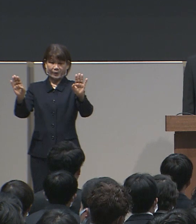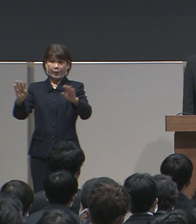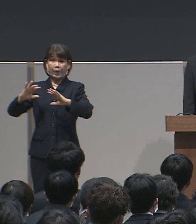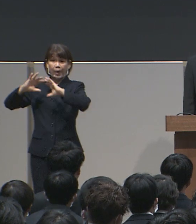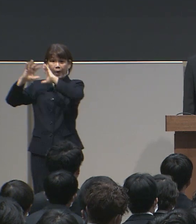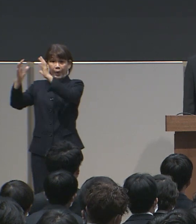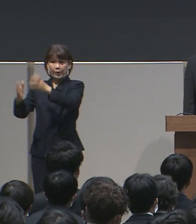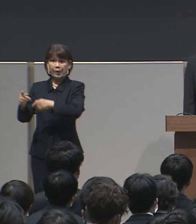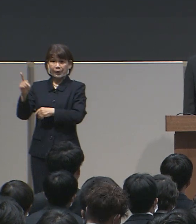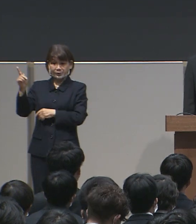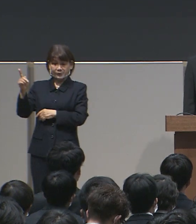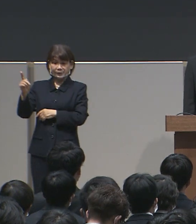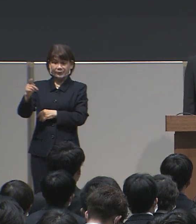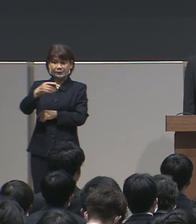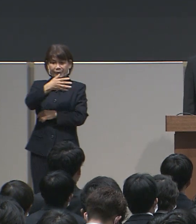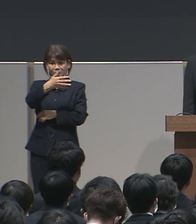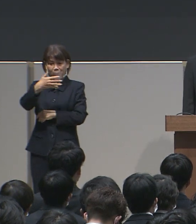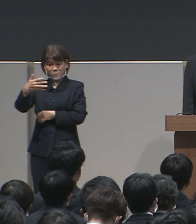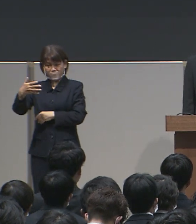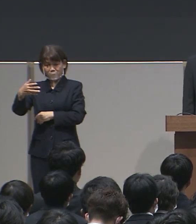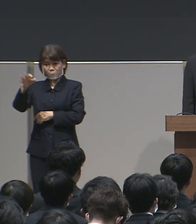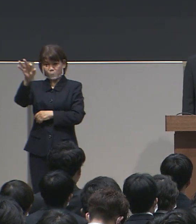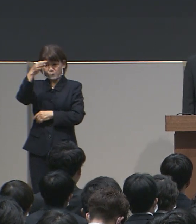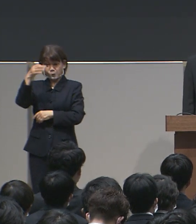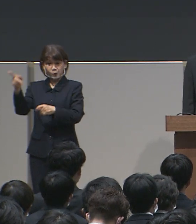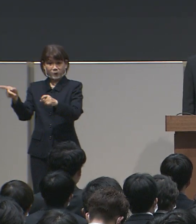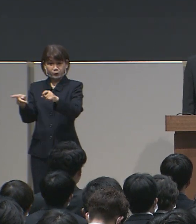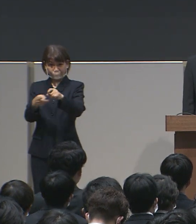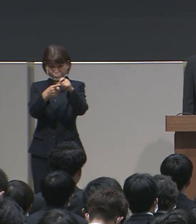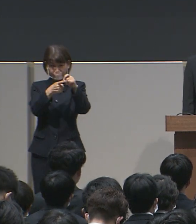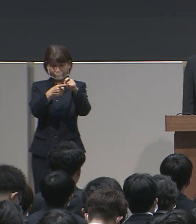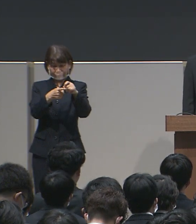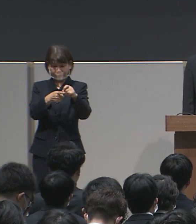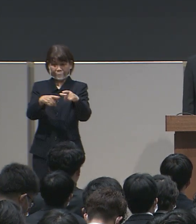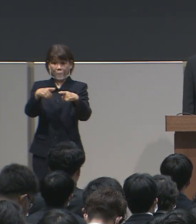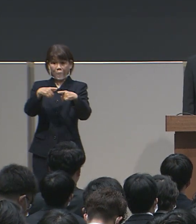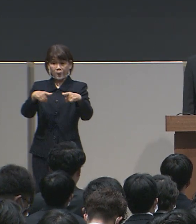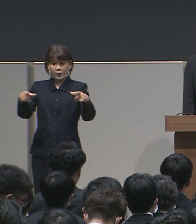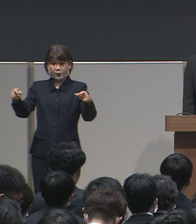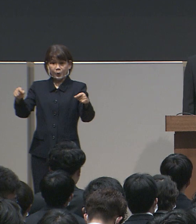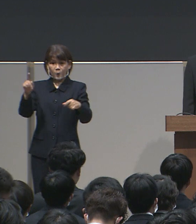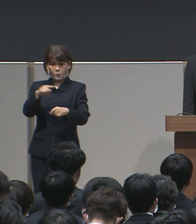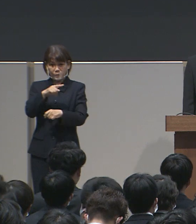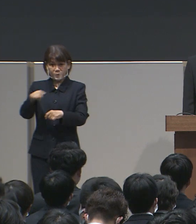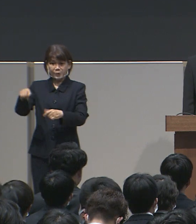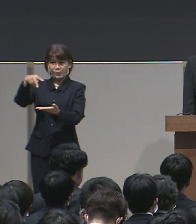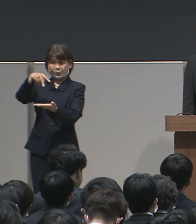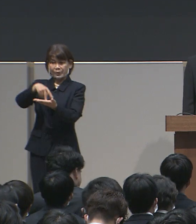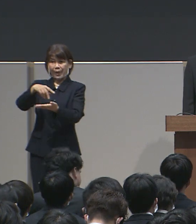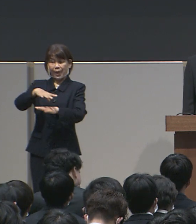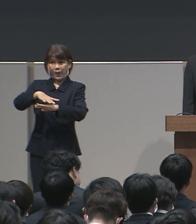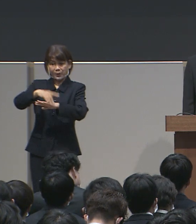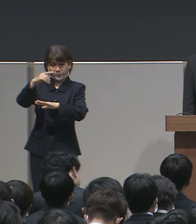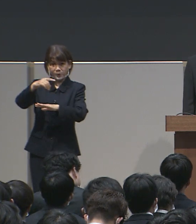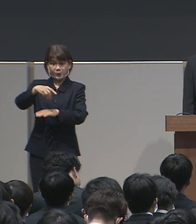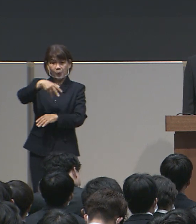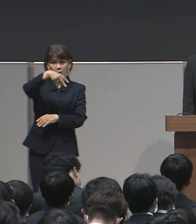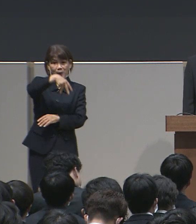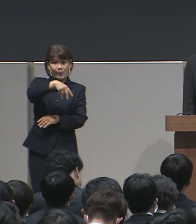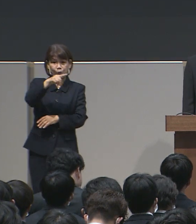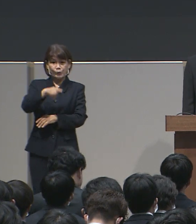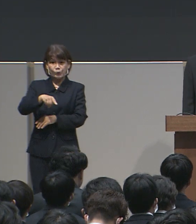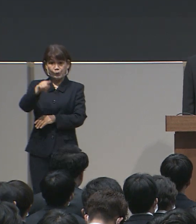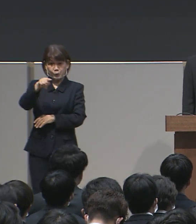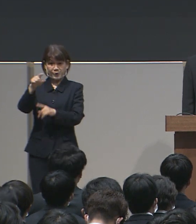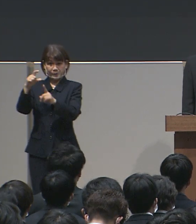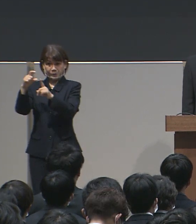イチローこと鈴木一郎さんがメジャーリーグでは日本人初となるシーズmapu を獲得